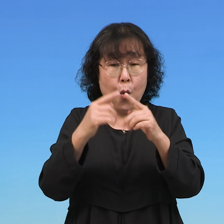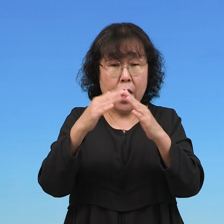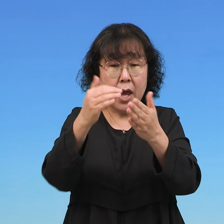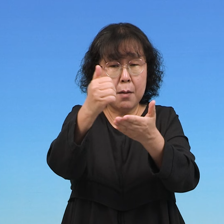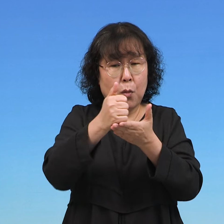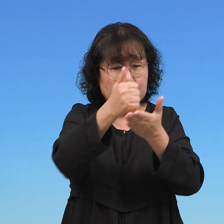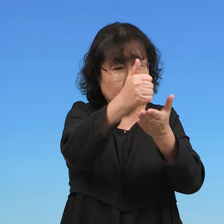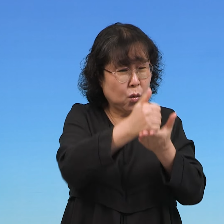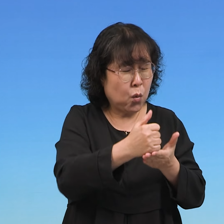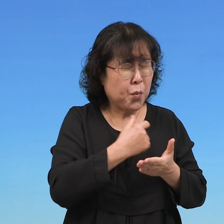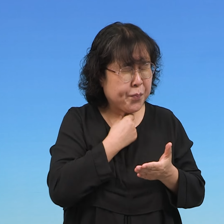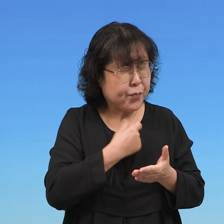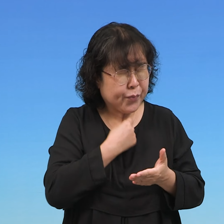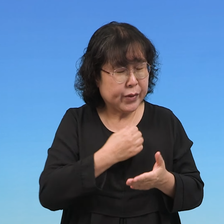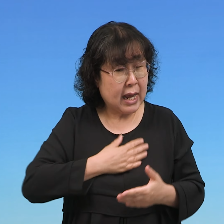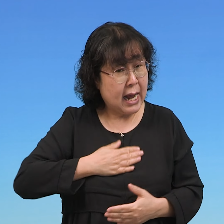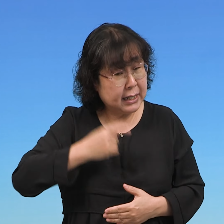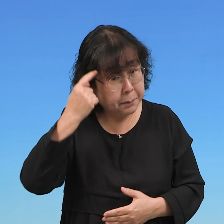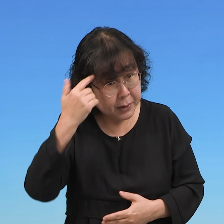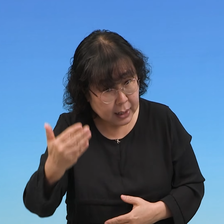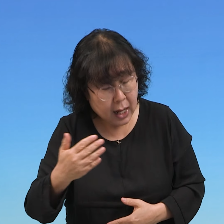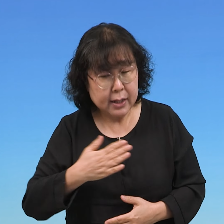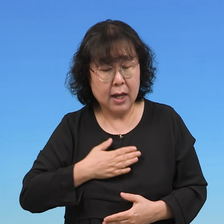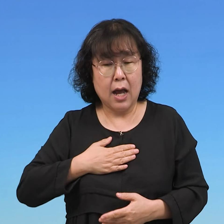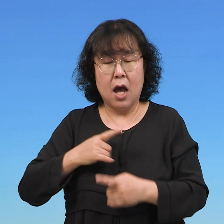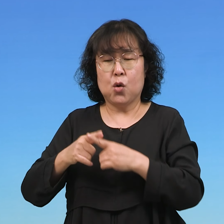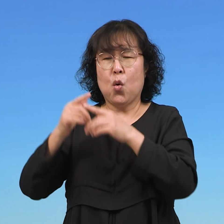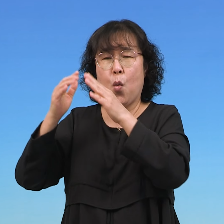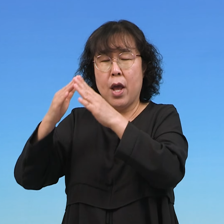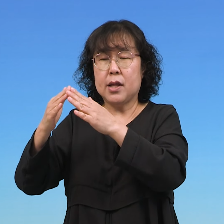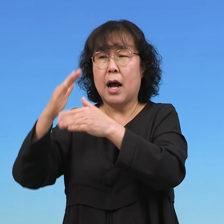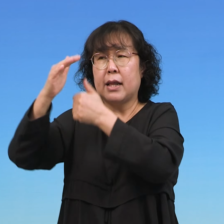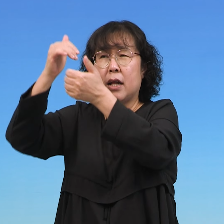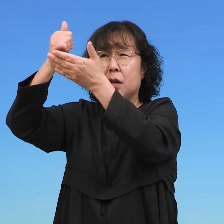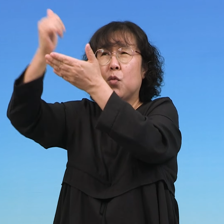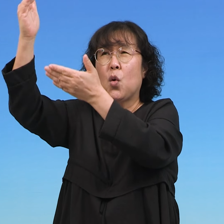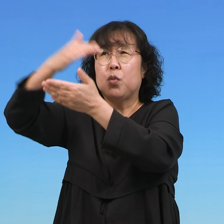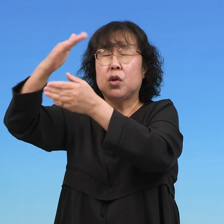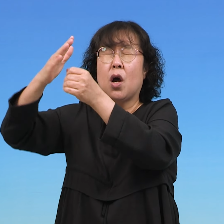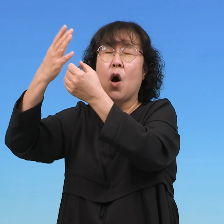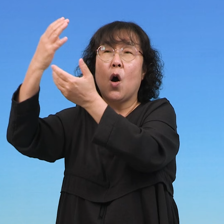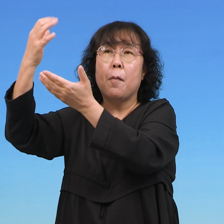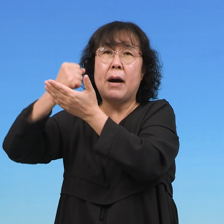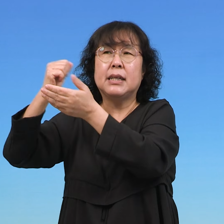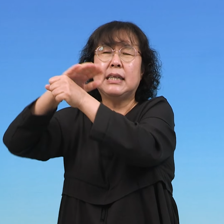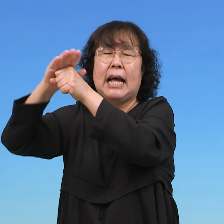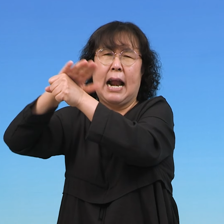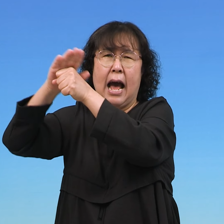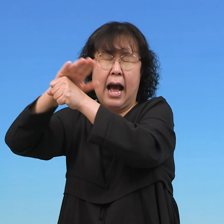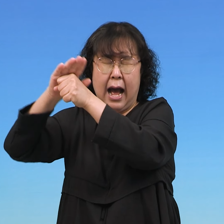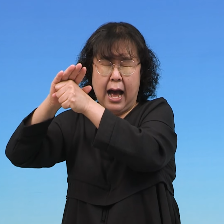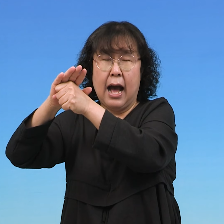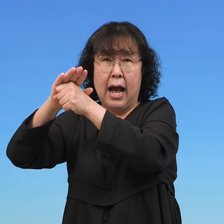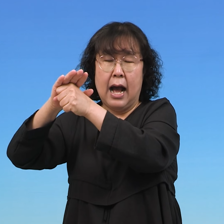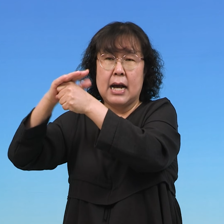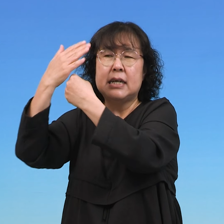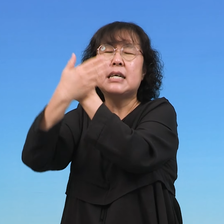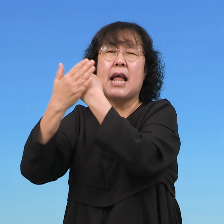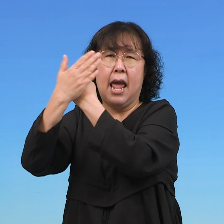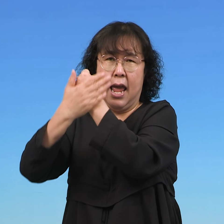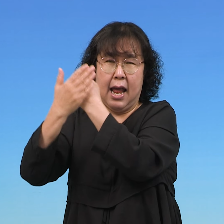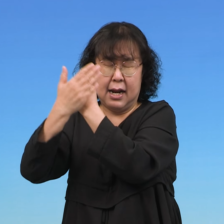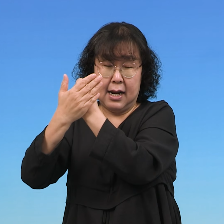공통점은 하나예요. 교회에서 내가 하나님께 받은 이 환대, 하나님께 받은 이 자격 없는 자에게 주시는 은혜,